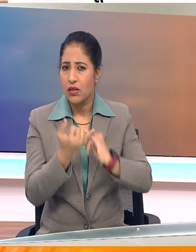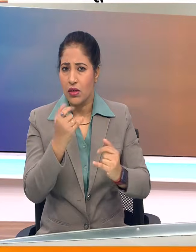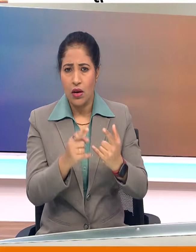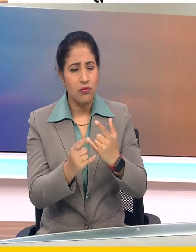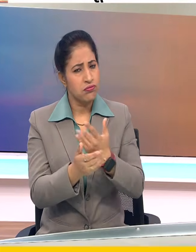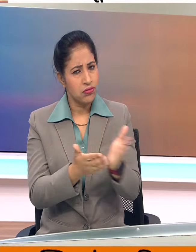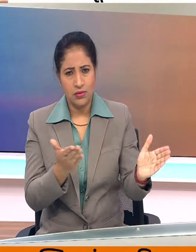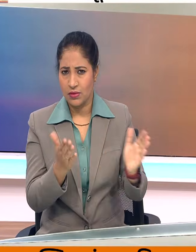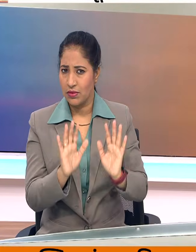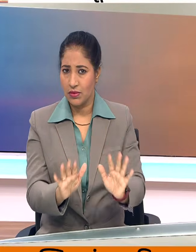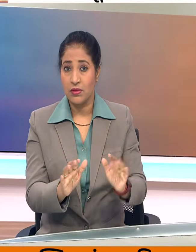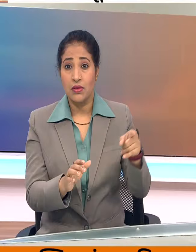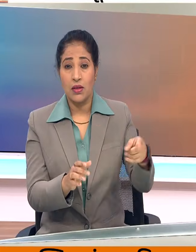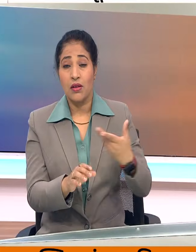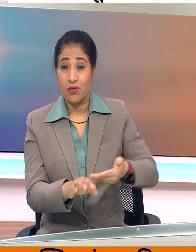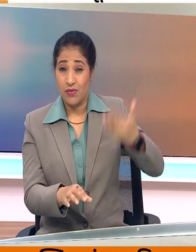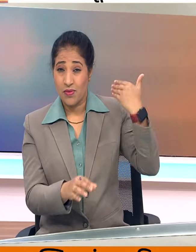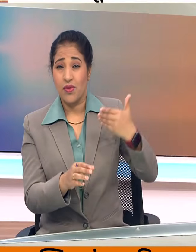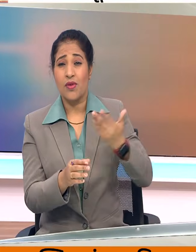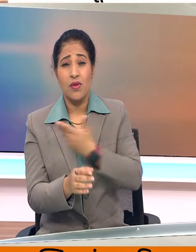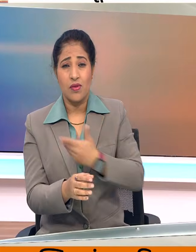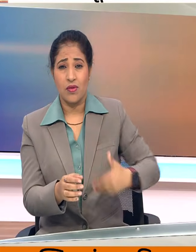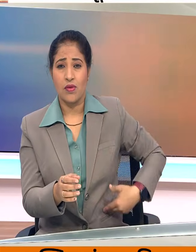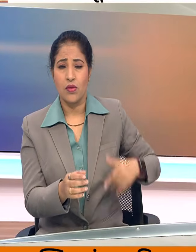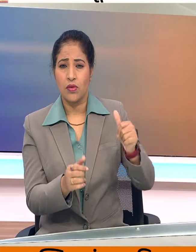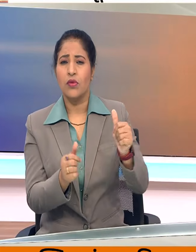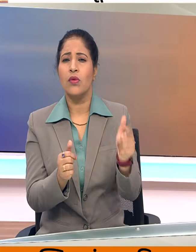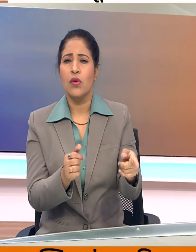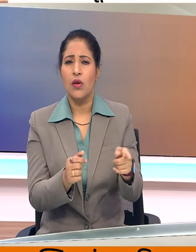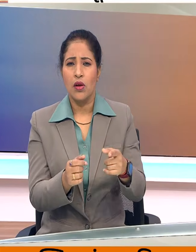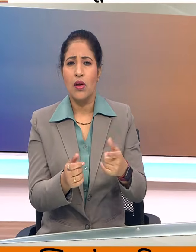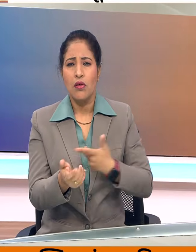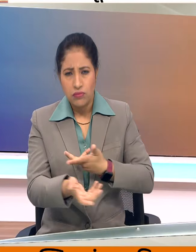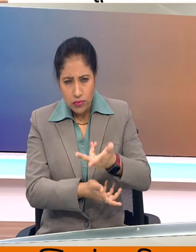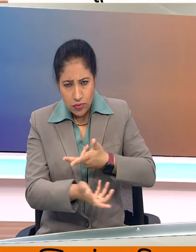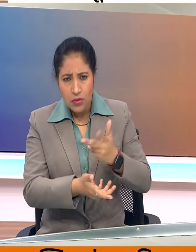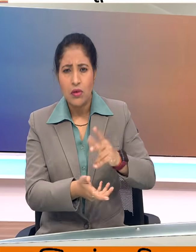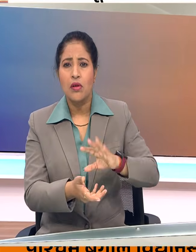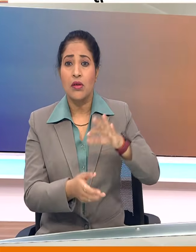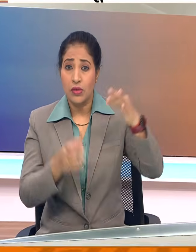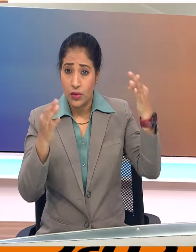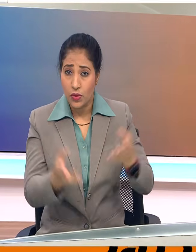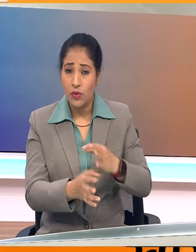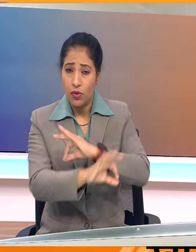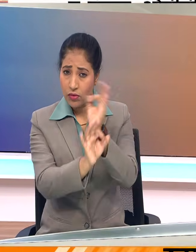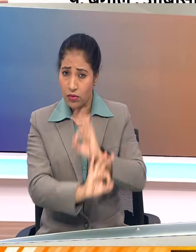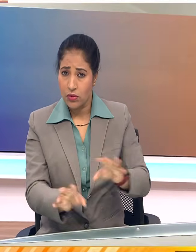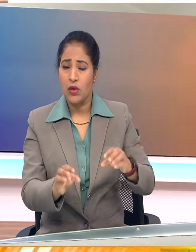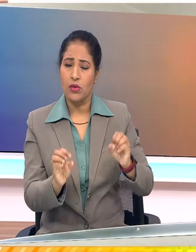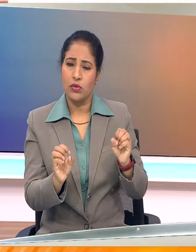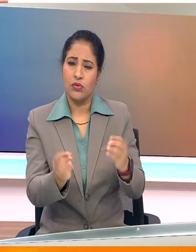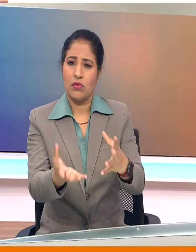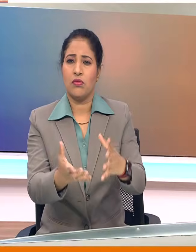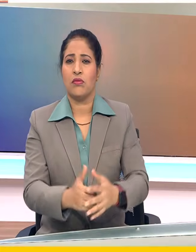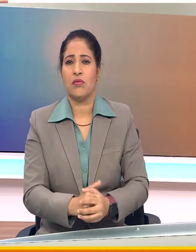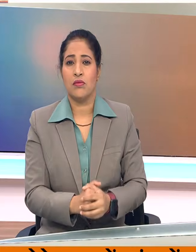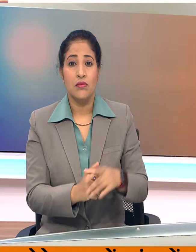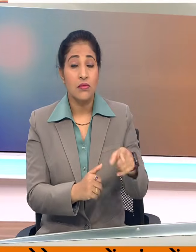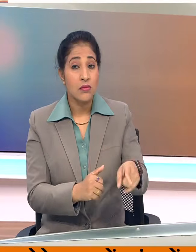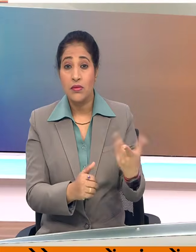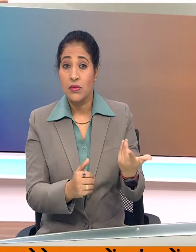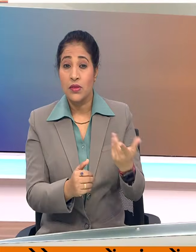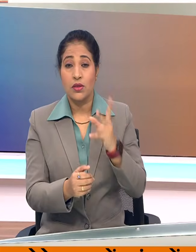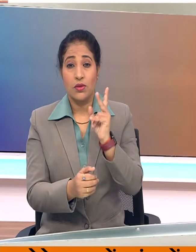हटाया जाएगा और पिछड़ा वर्ग आयोग से परामर्श के आधार पर नई व्यवस्था लागू की जाएगी।